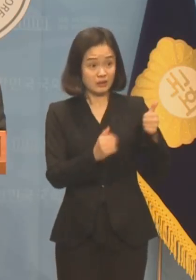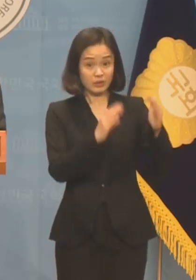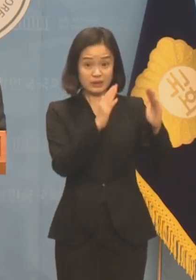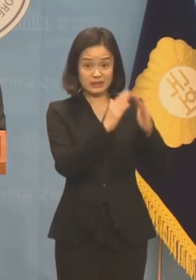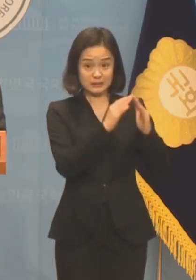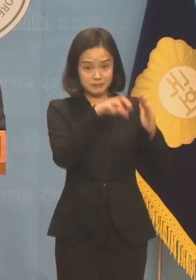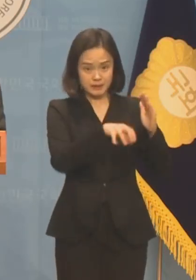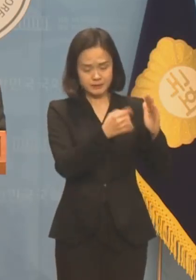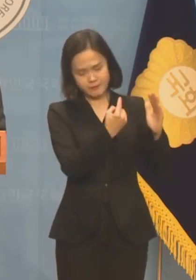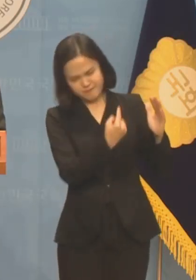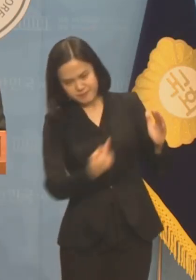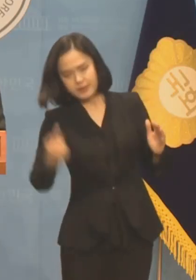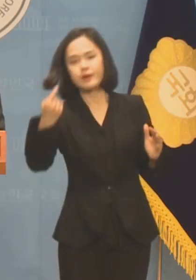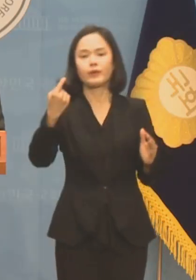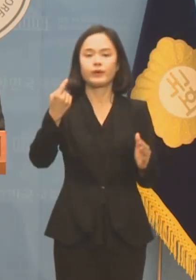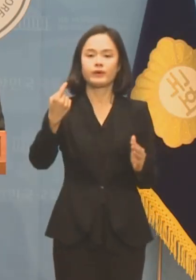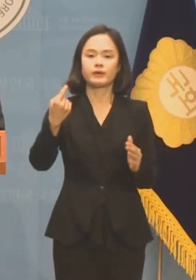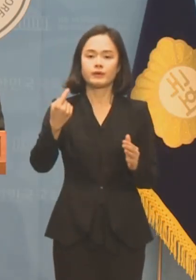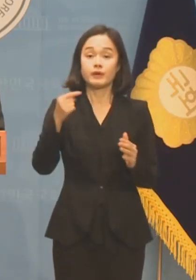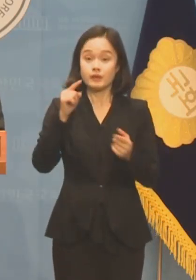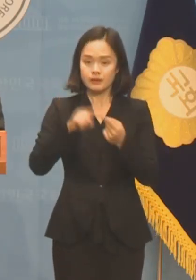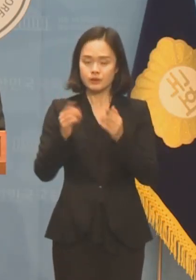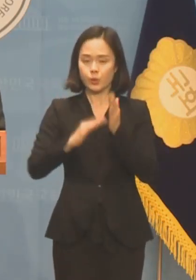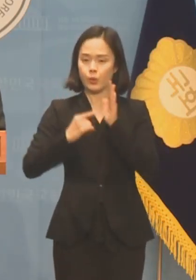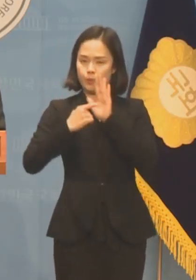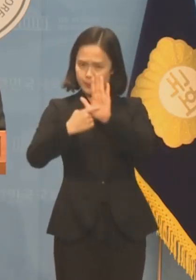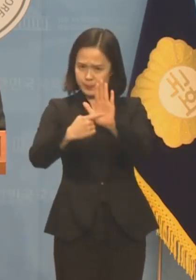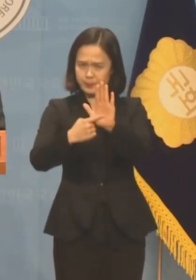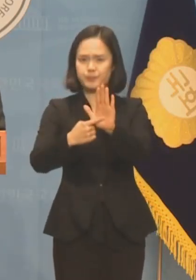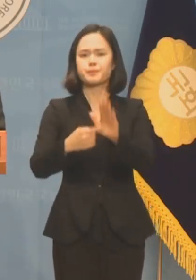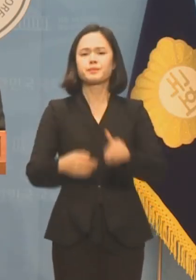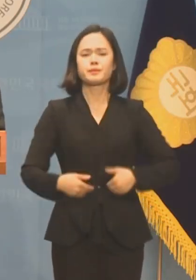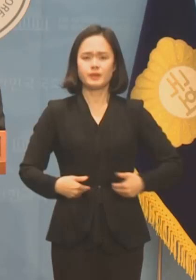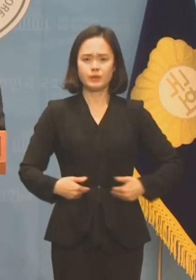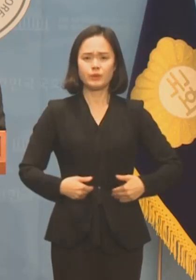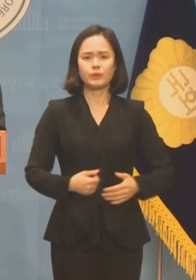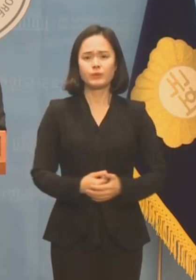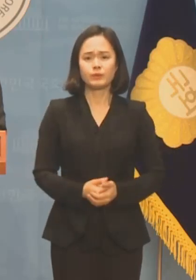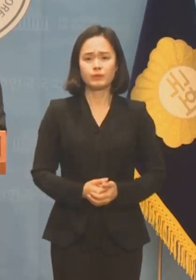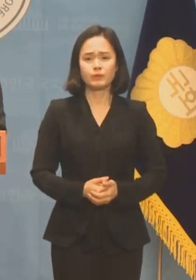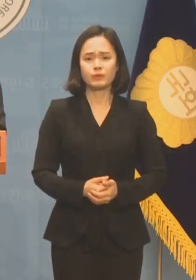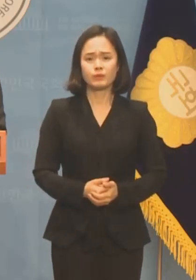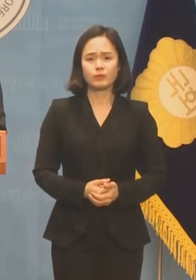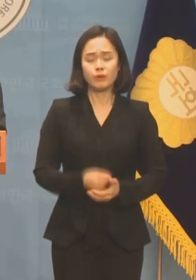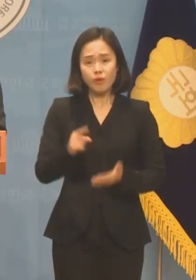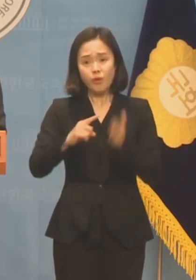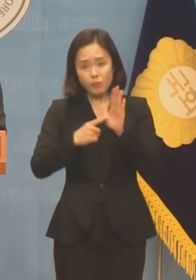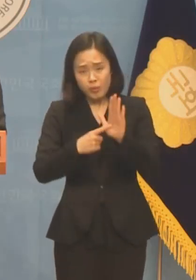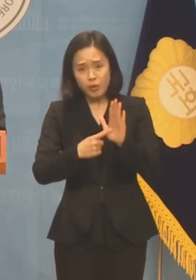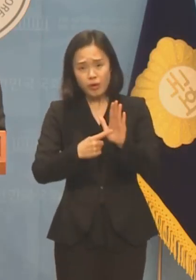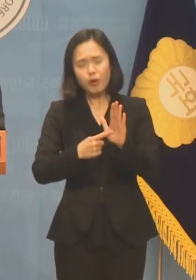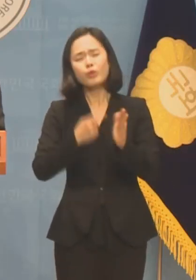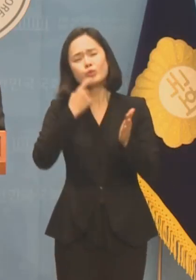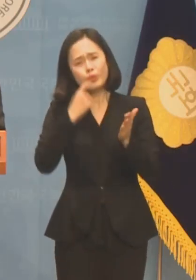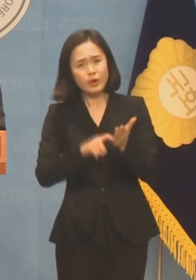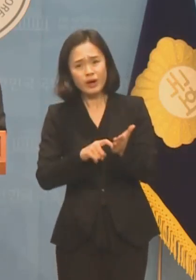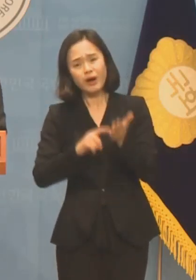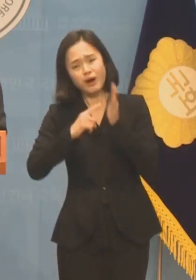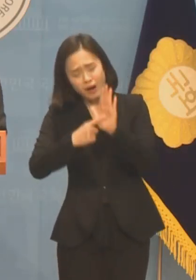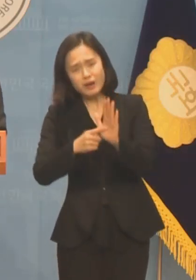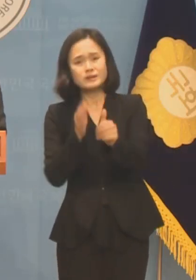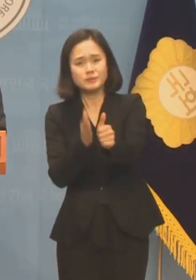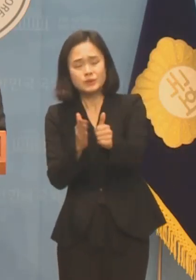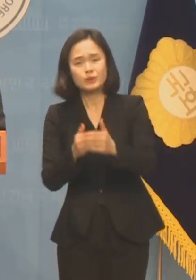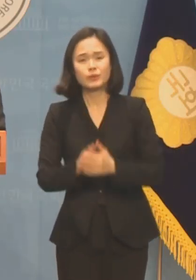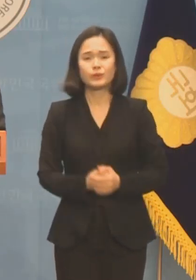보호하겠노라고 공표해야 합니다. 이게 그렇게 어렵습니까? 차마 있어서는 안 될 공권력 간의